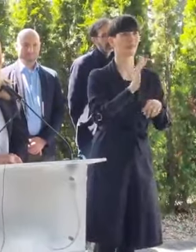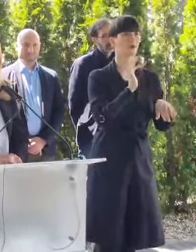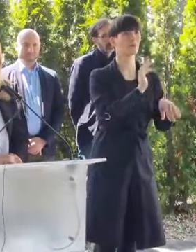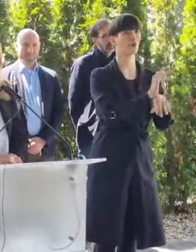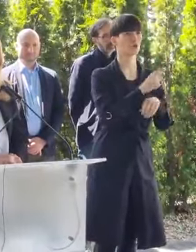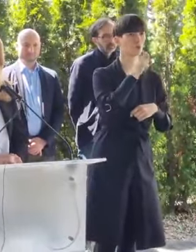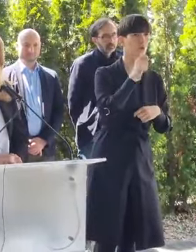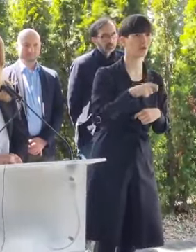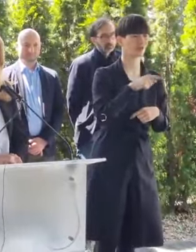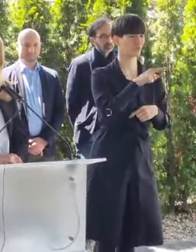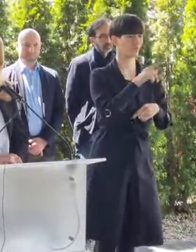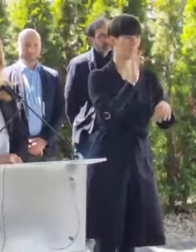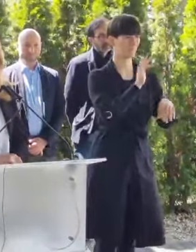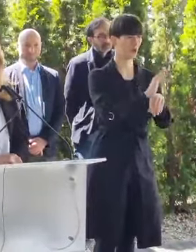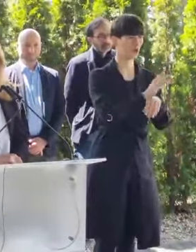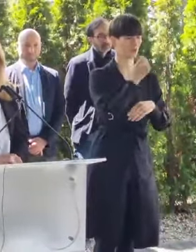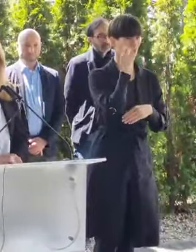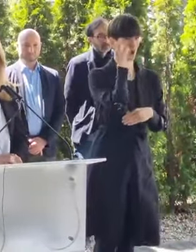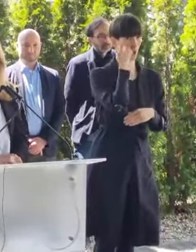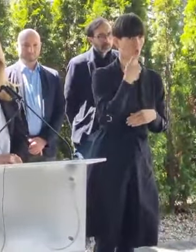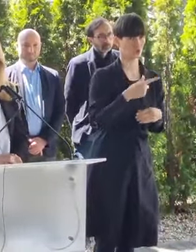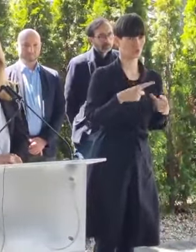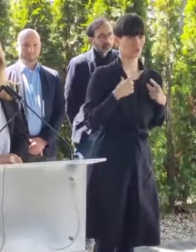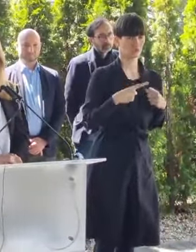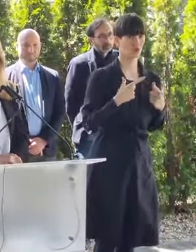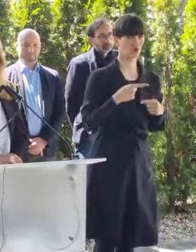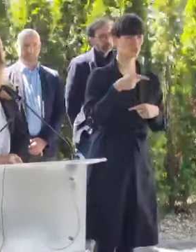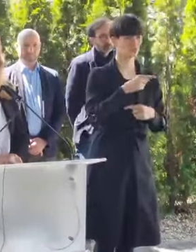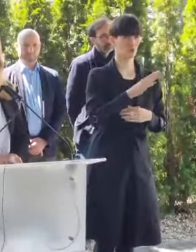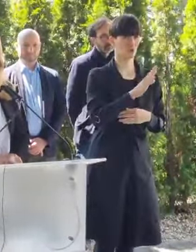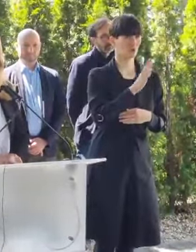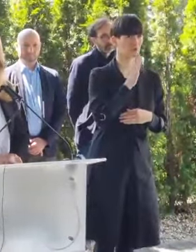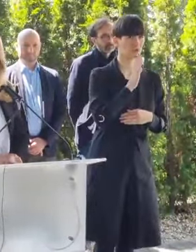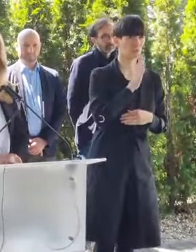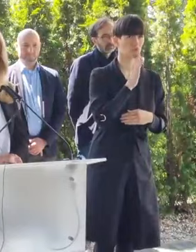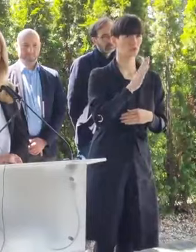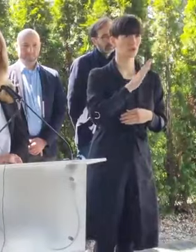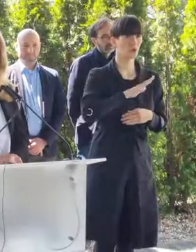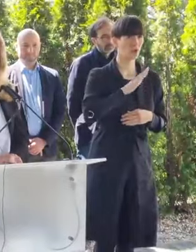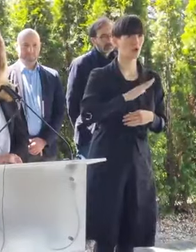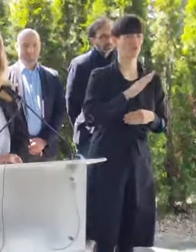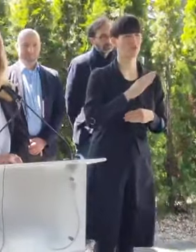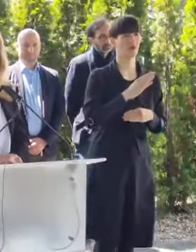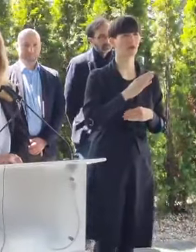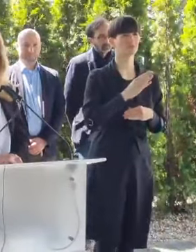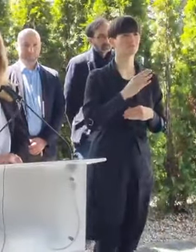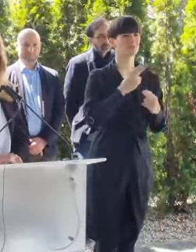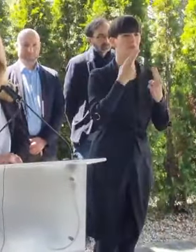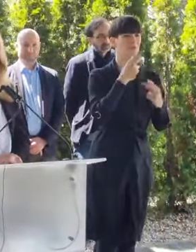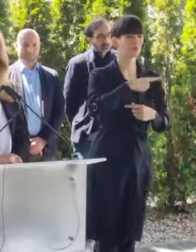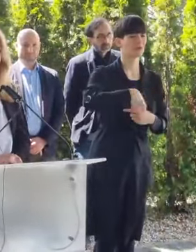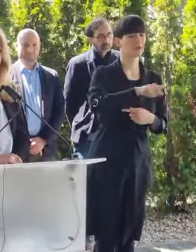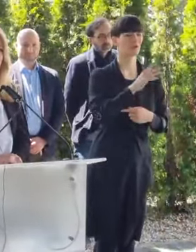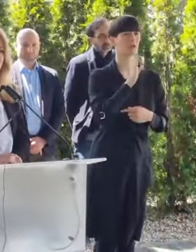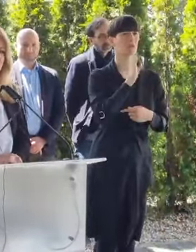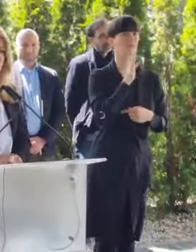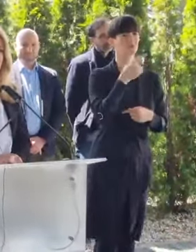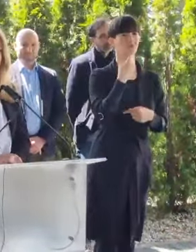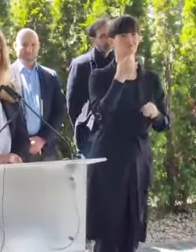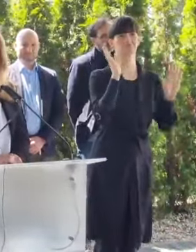A preto nám to nikdy nemôže byť ľahostajné. Preto nechcem, aby to ani mne, ani nikomu